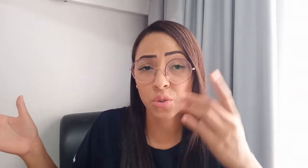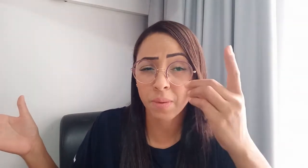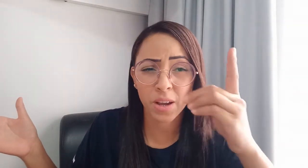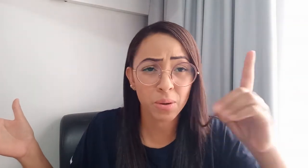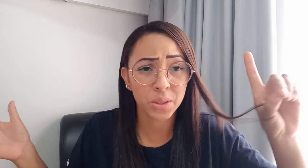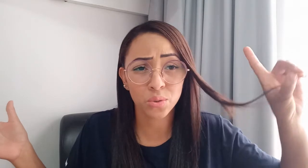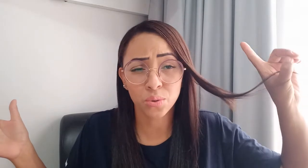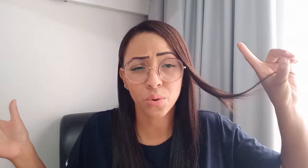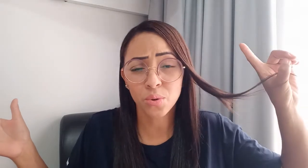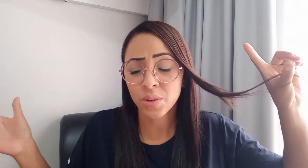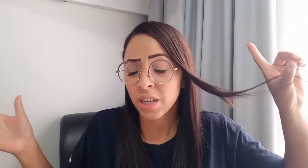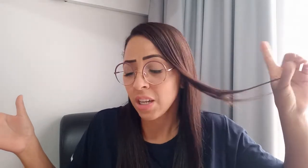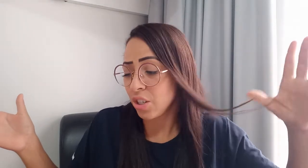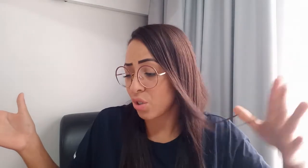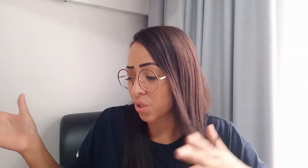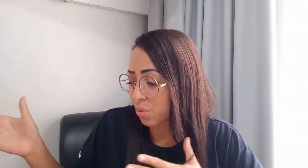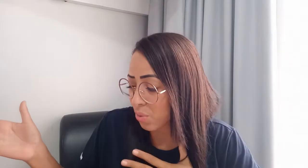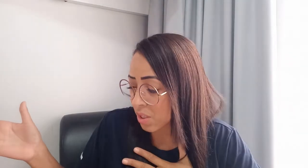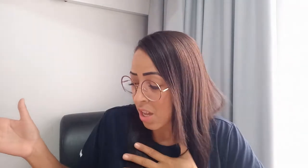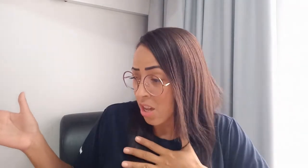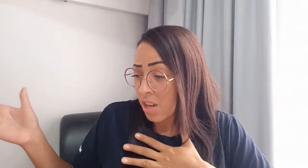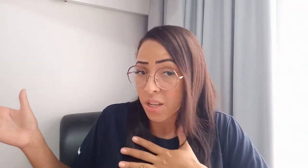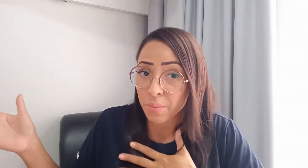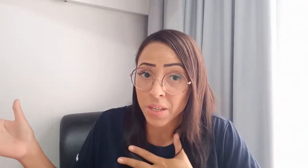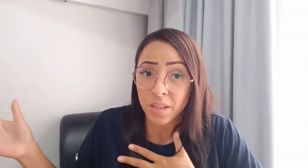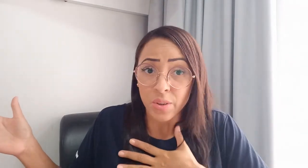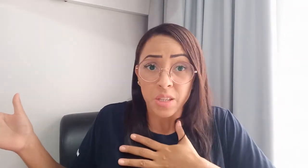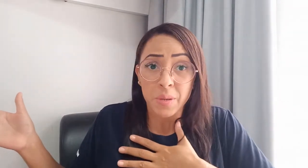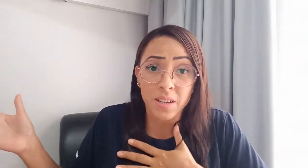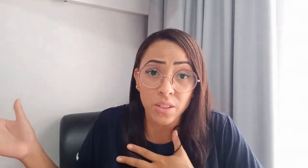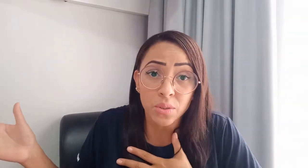Pai o abandonou e Jesus, respirando, respirando,